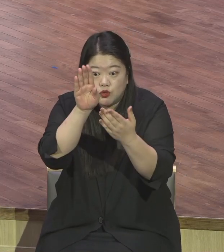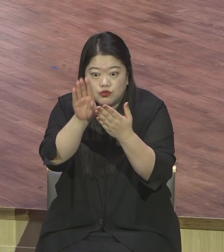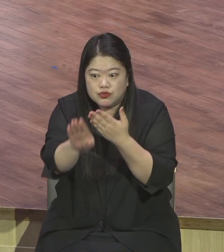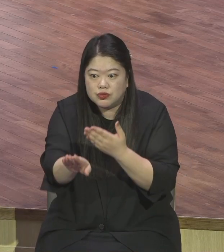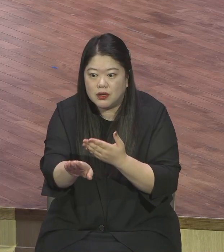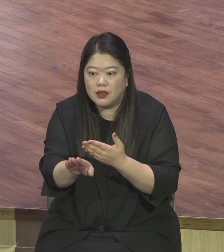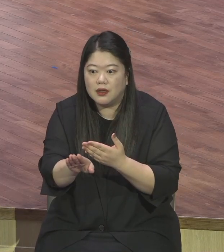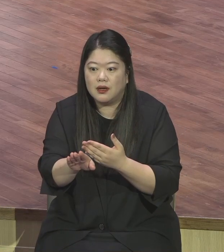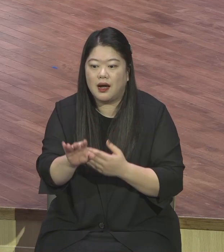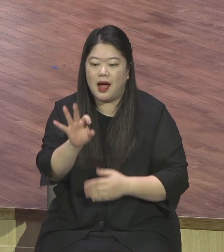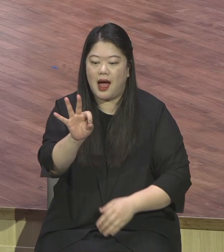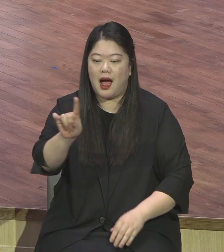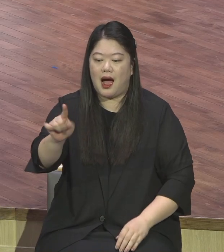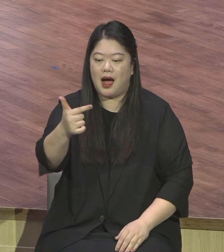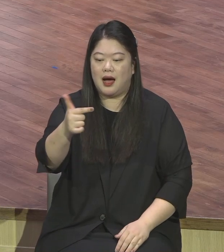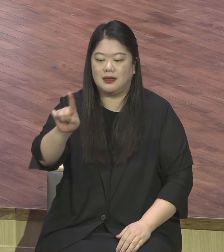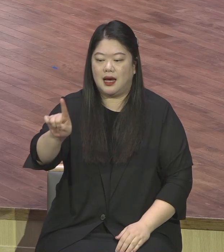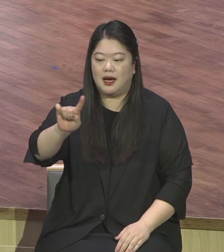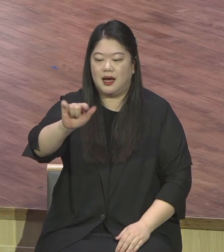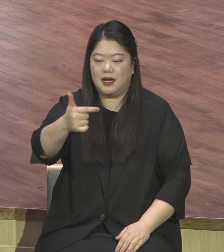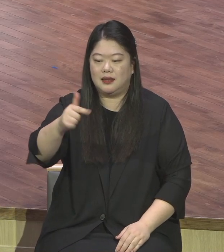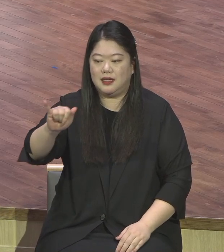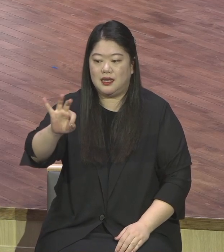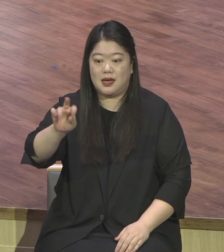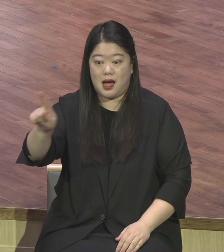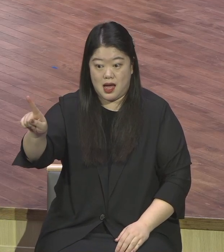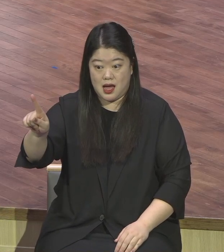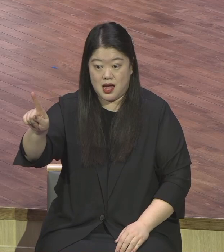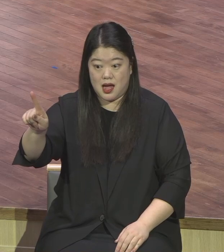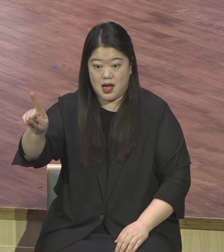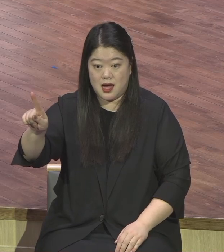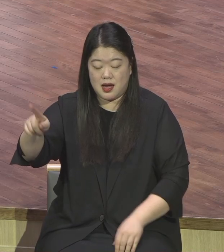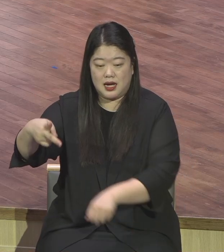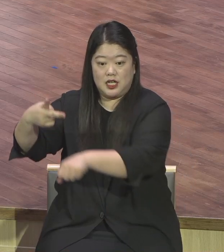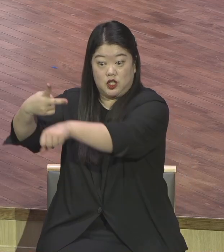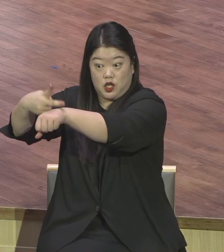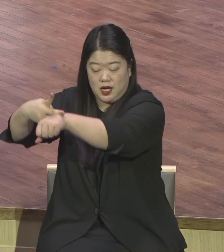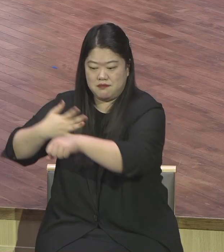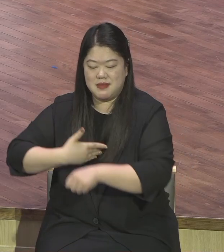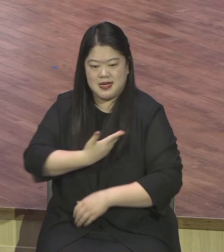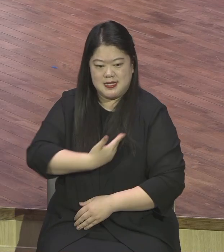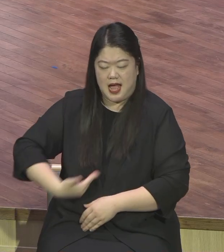제자인 아나니아로부터 팀사역을 그렇게 받는 내용이 나오잖아요.